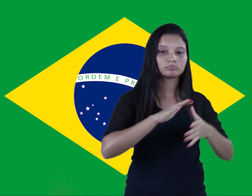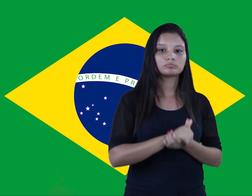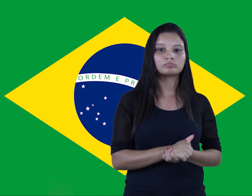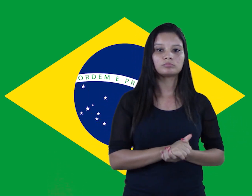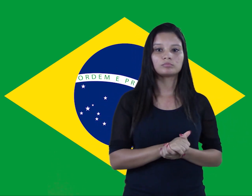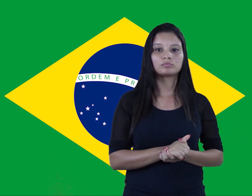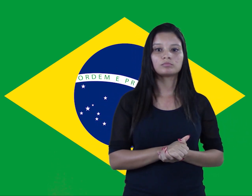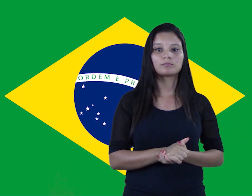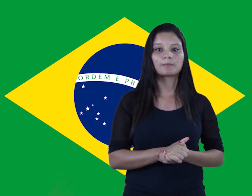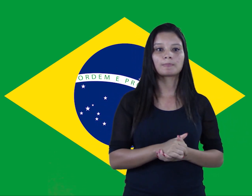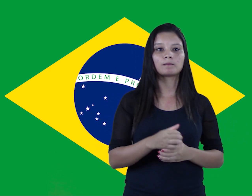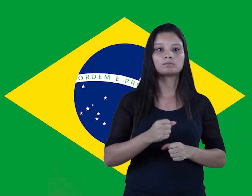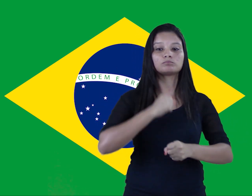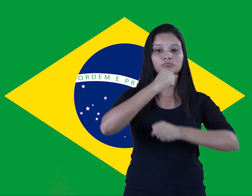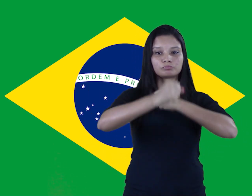atividades somente em